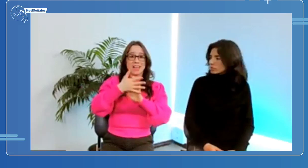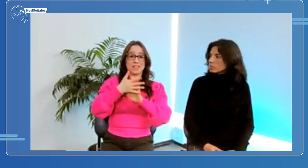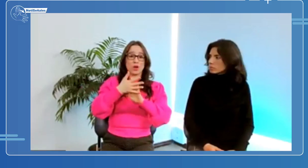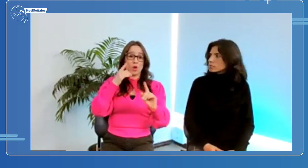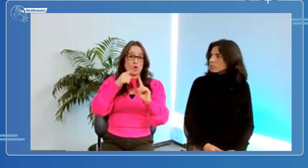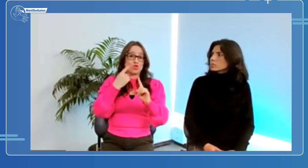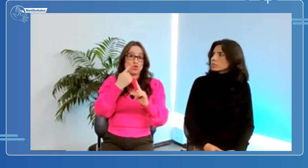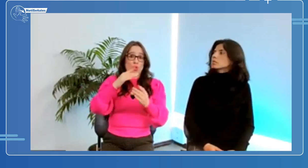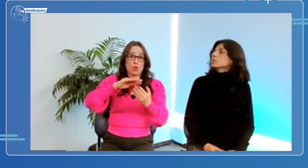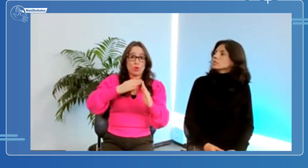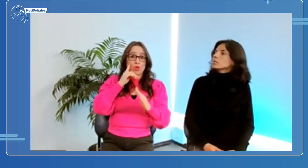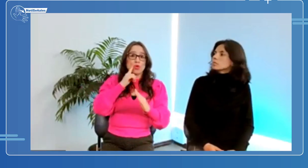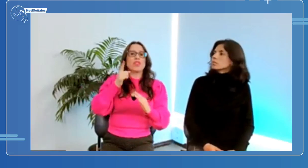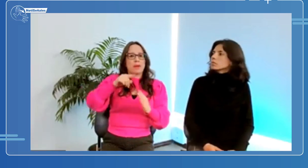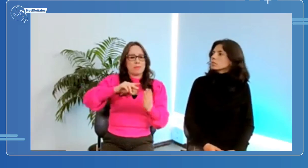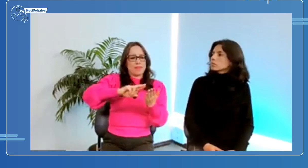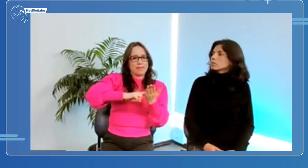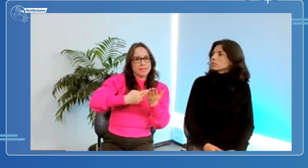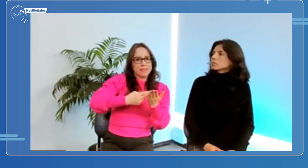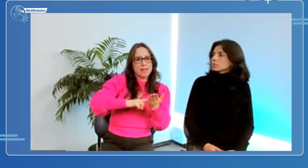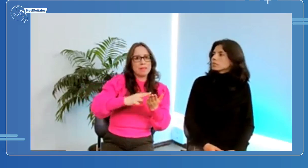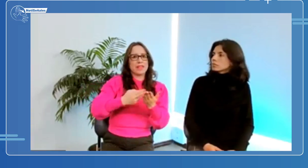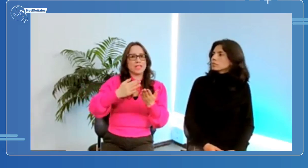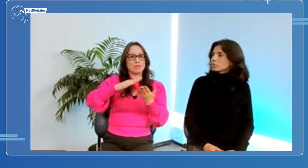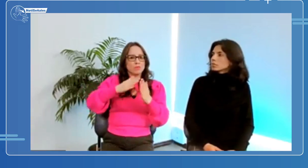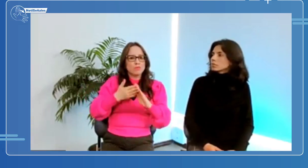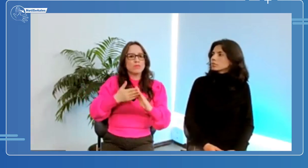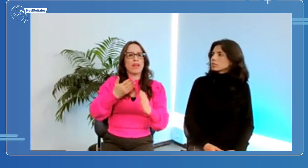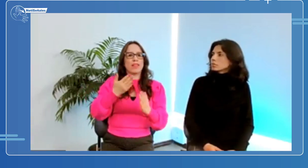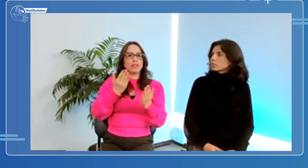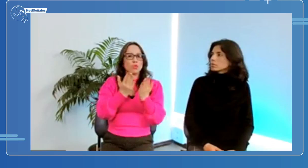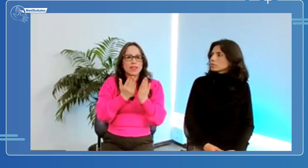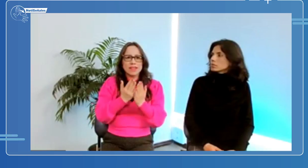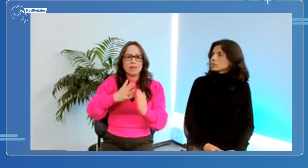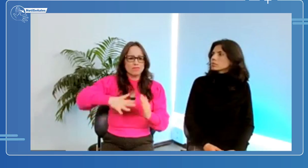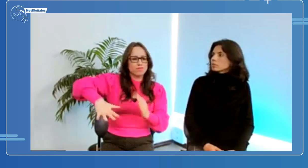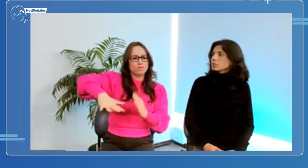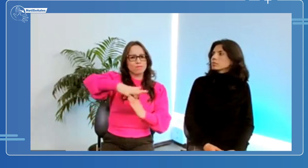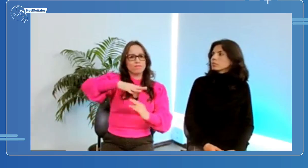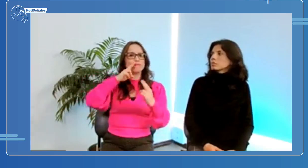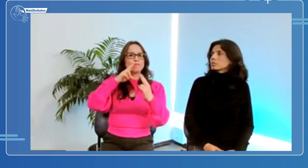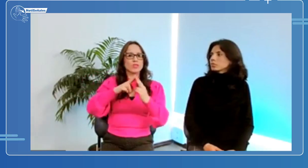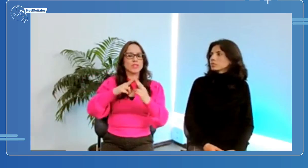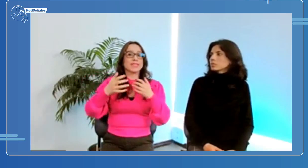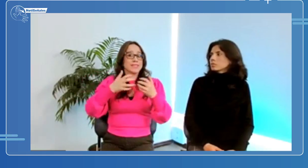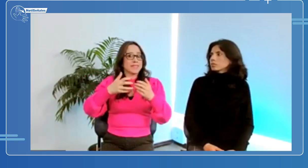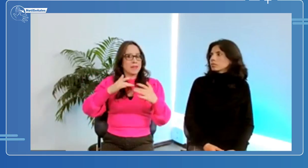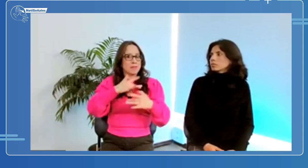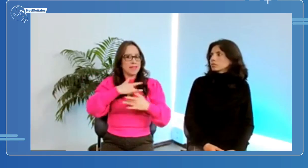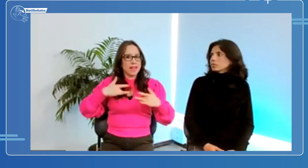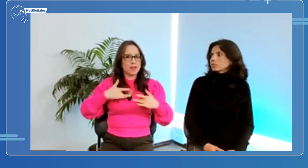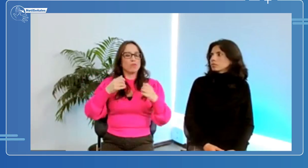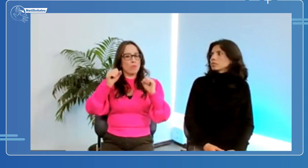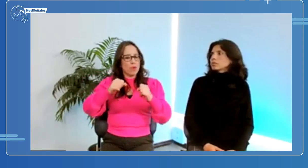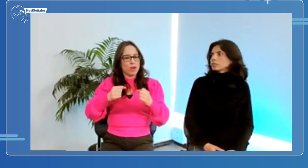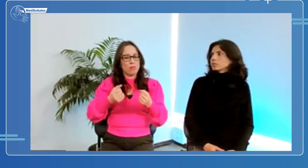de entendimiento, buscando también equiparar como la lengua de señas, su estatus, y pues la idea es que lo conocieran